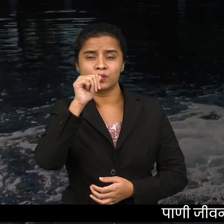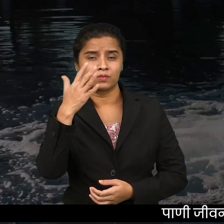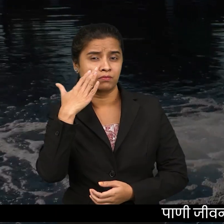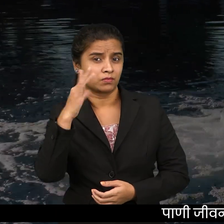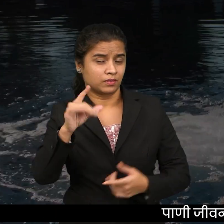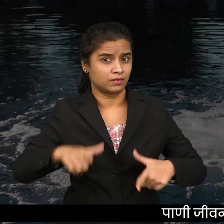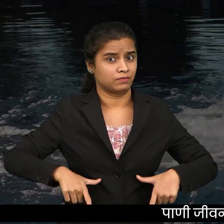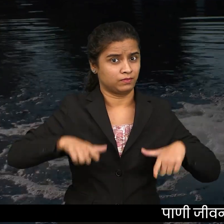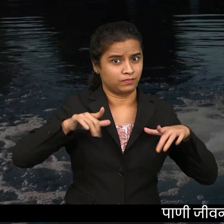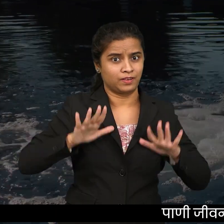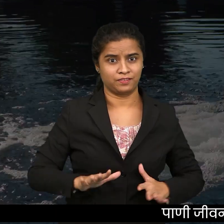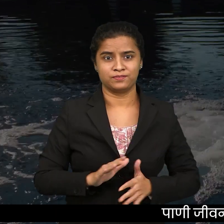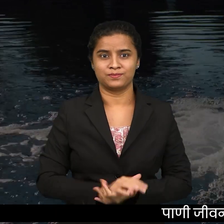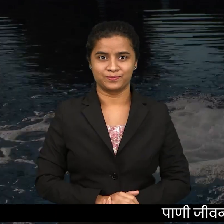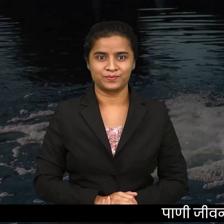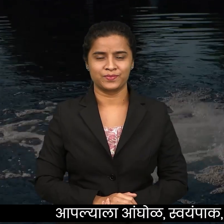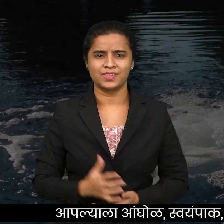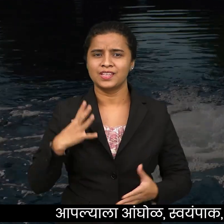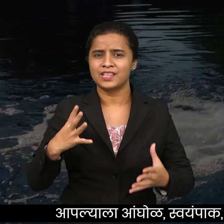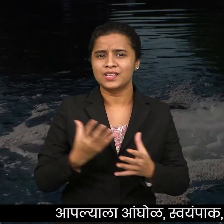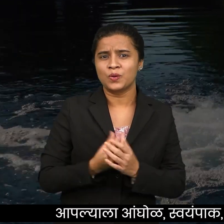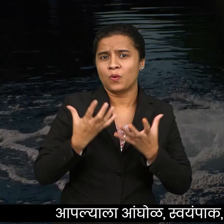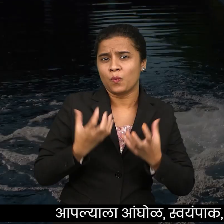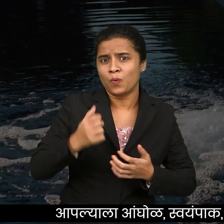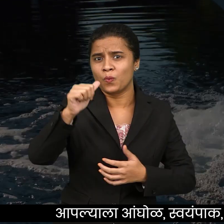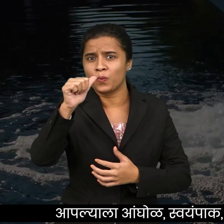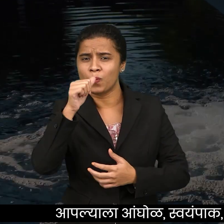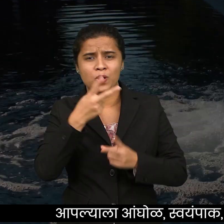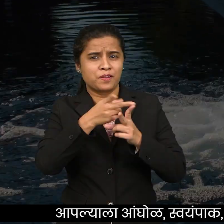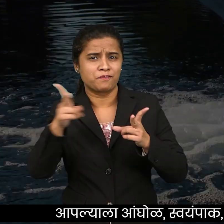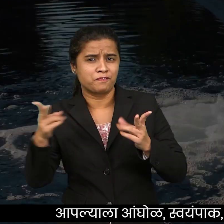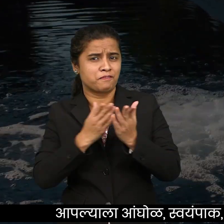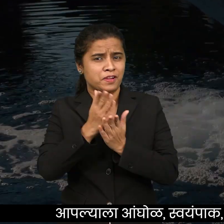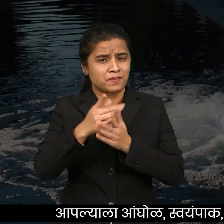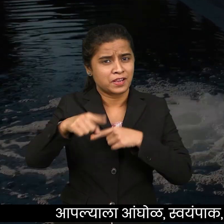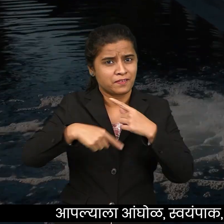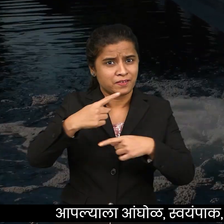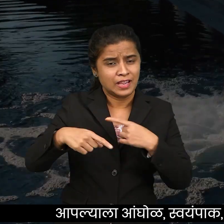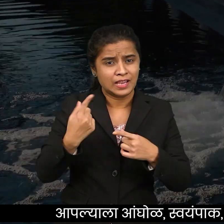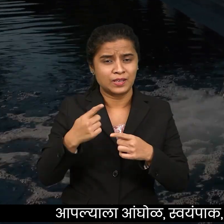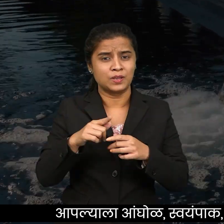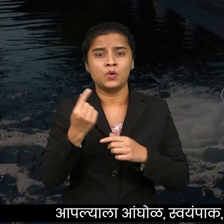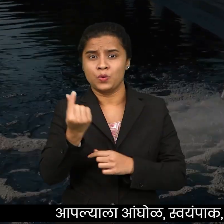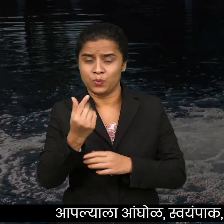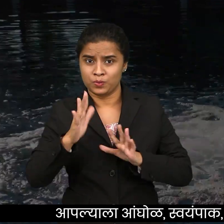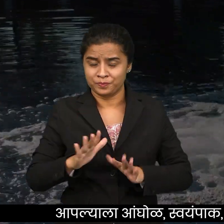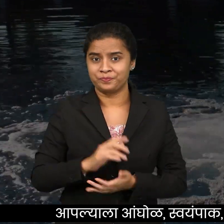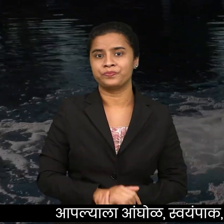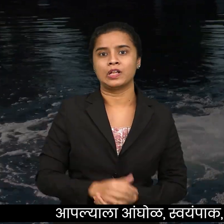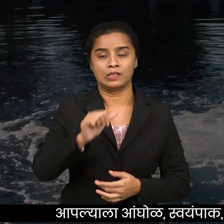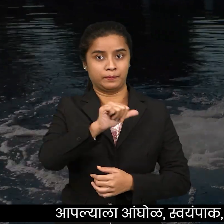पाणी जीवनासाठी आवश्यक आहे. आपल्याला अंघोळ, स्वयंपाक, कपडे धुणे आणि भांडी साफ करणे